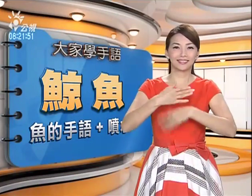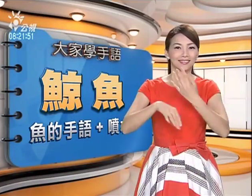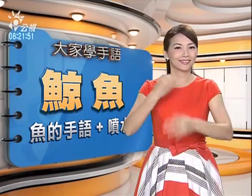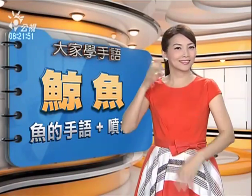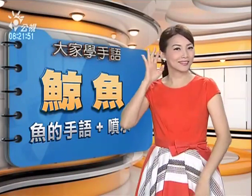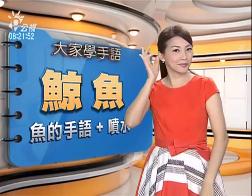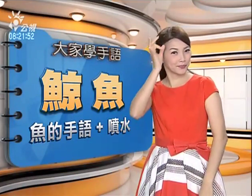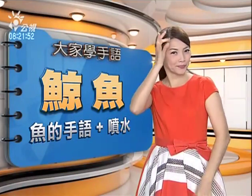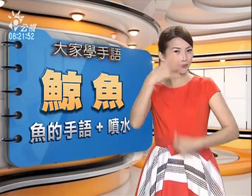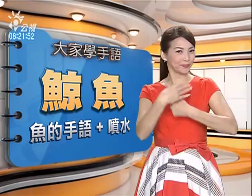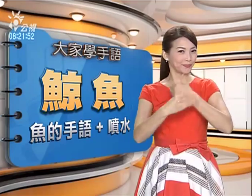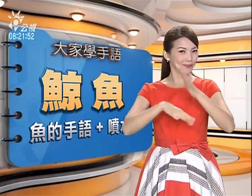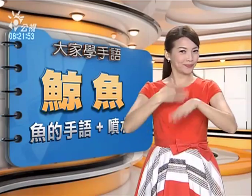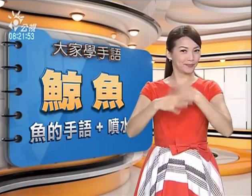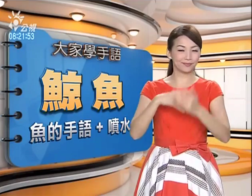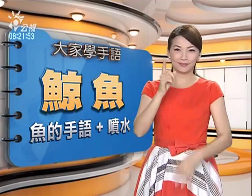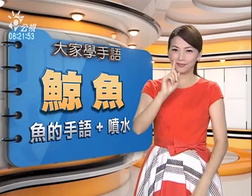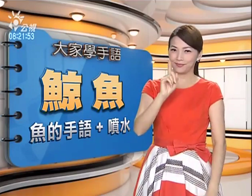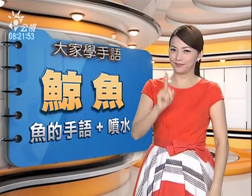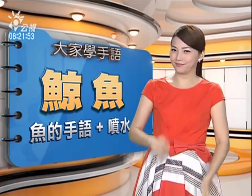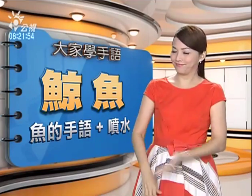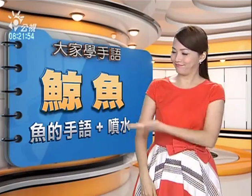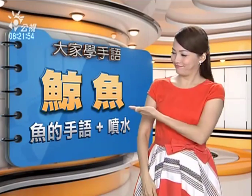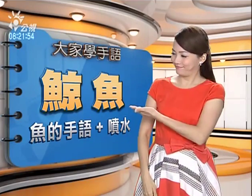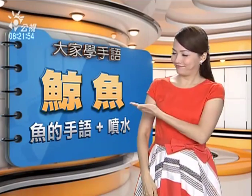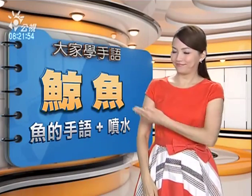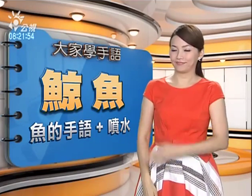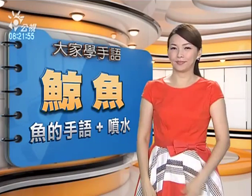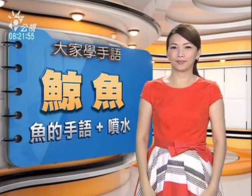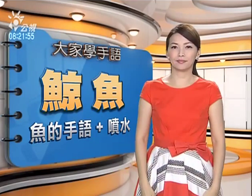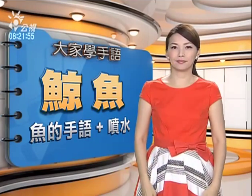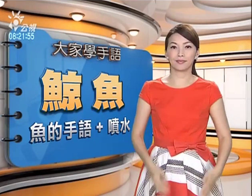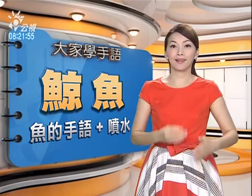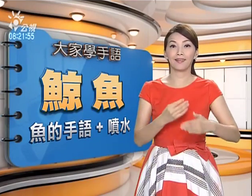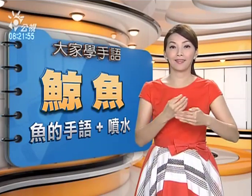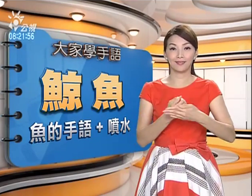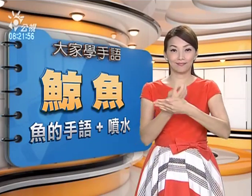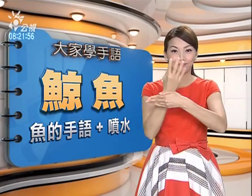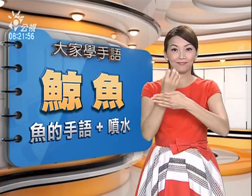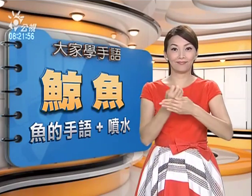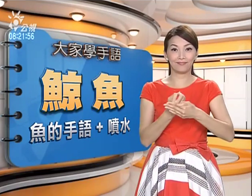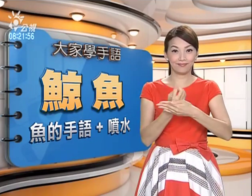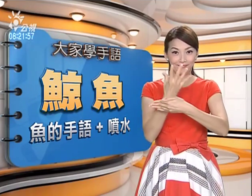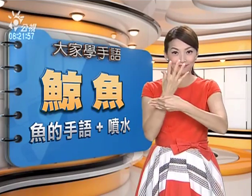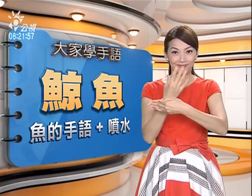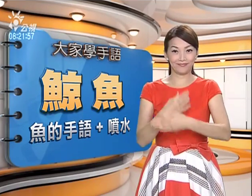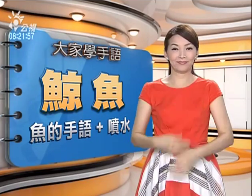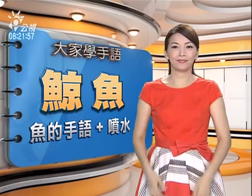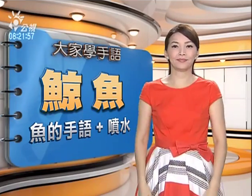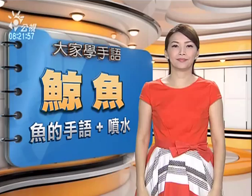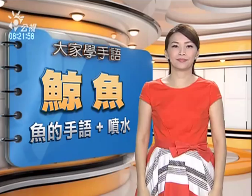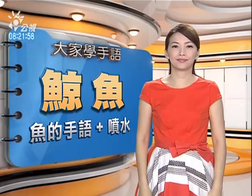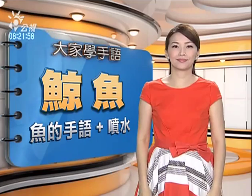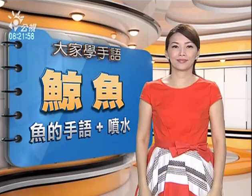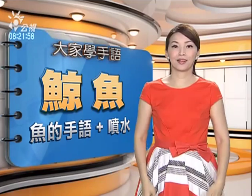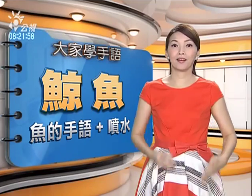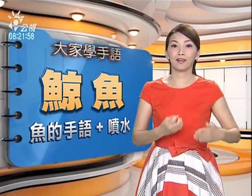今天的手语新闻通，就来学学鲸鱼的笔法。比出鱼的手语，再加上喷水，就是鲸鱼的笔